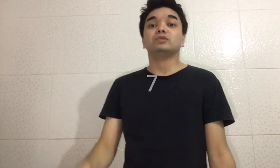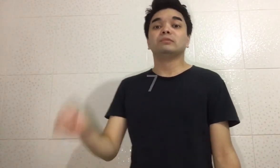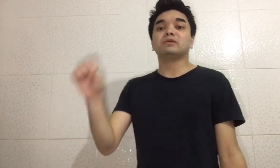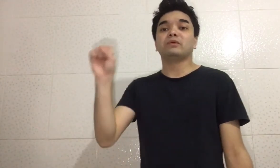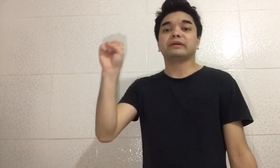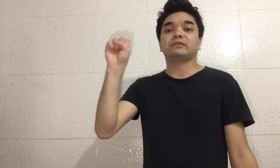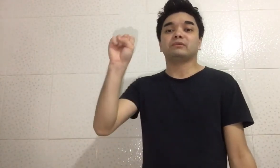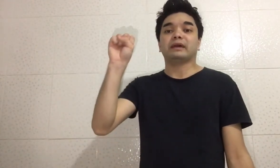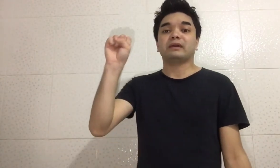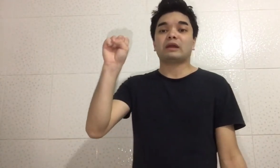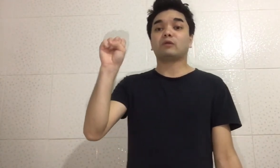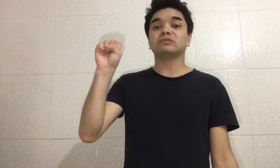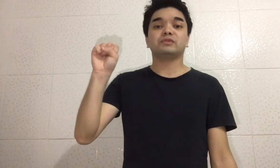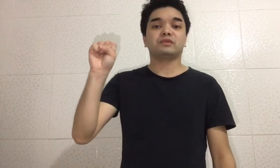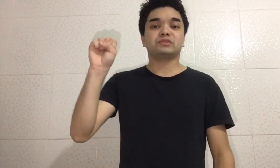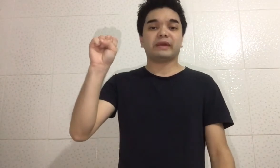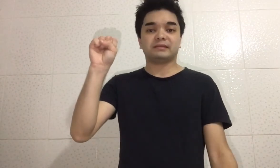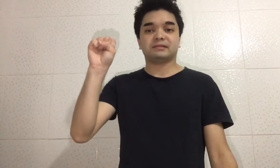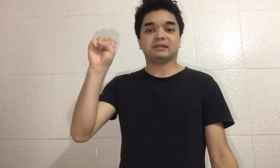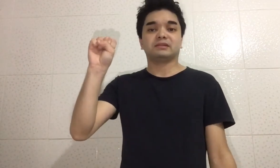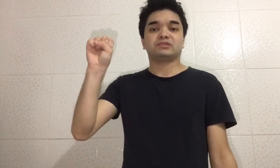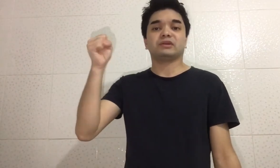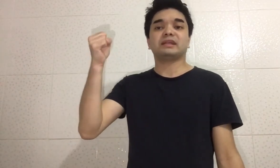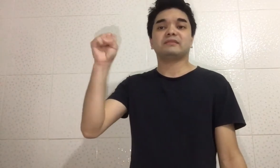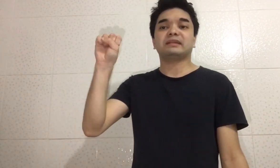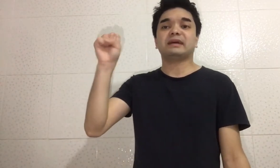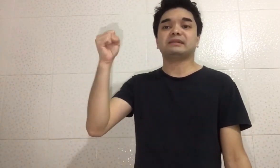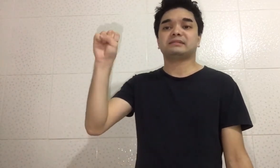número 8, é como se fosse o S, só que ele vai dar aquela